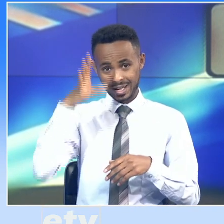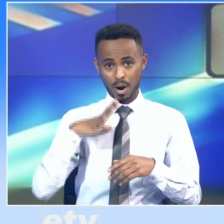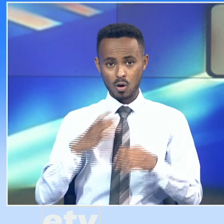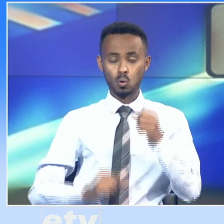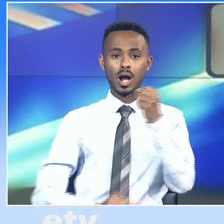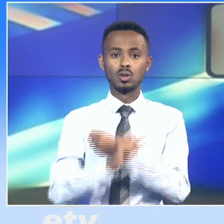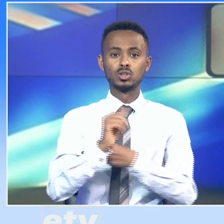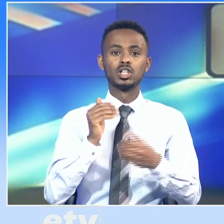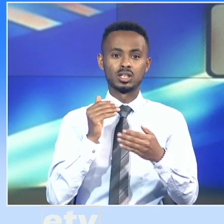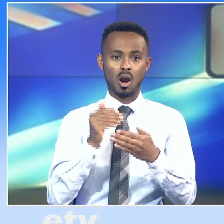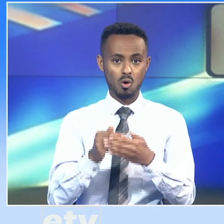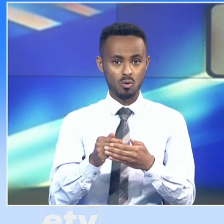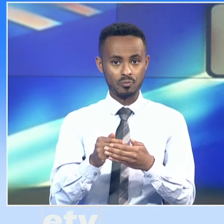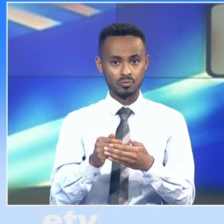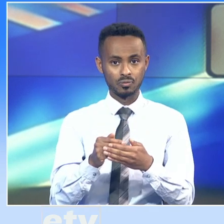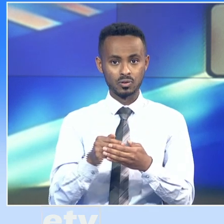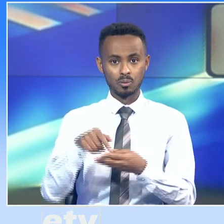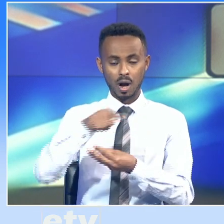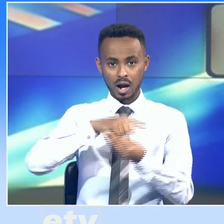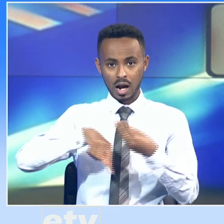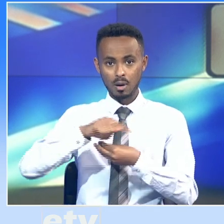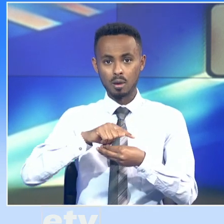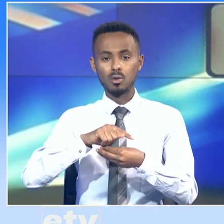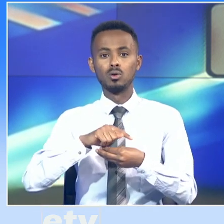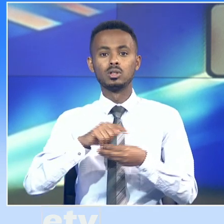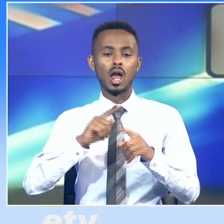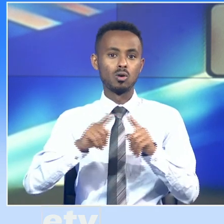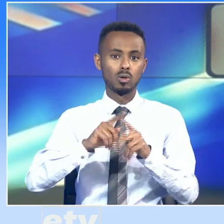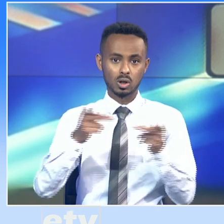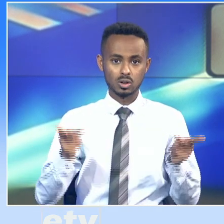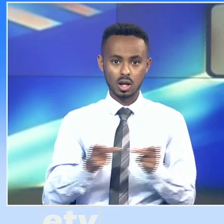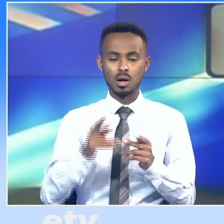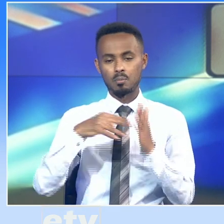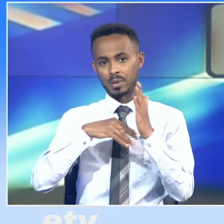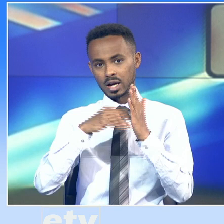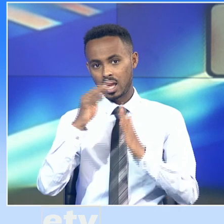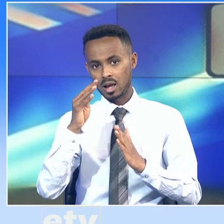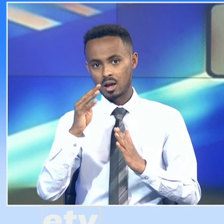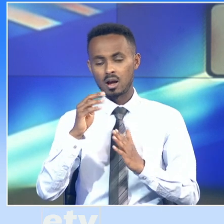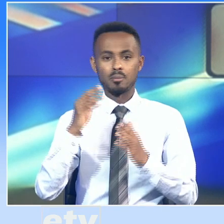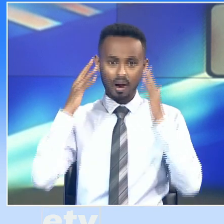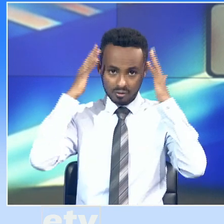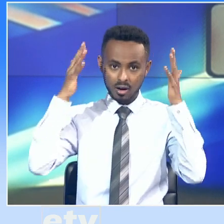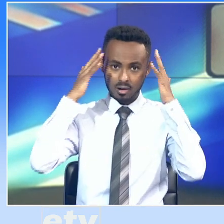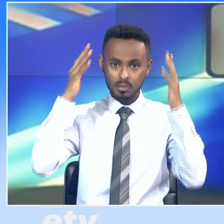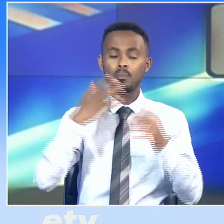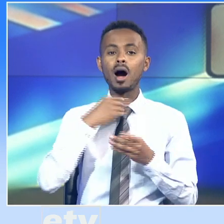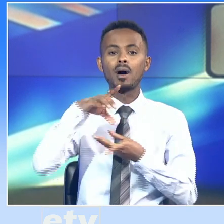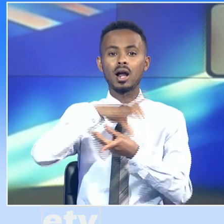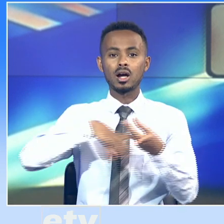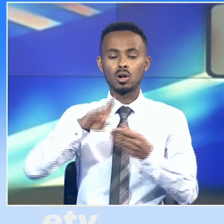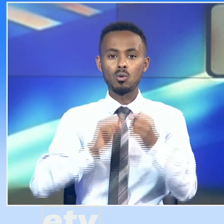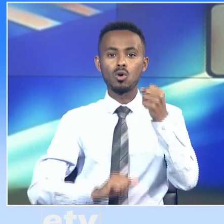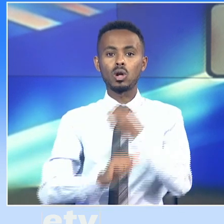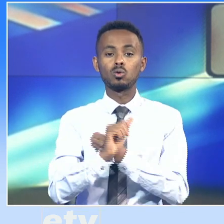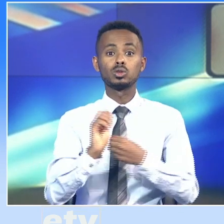ጉዳቶች ይደርሳሉ። በአካባቢው በቦርደር አካባቢዎች በመቀሌ በአፋርም በአማራ ክልልም